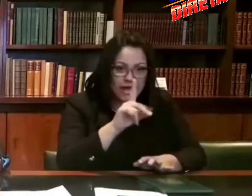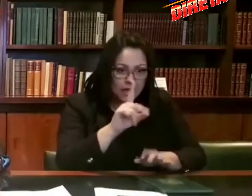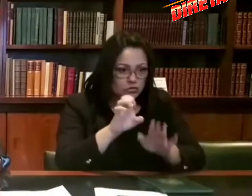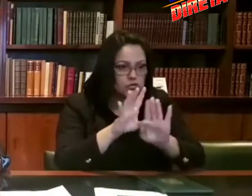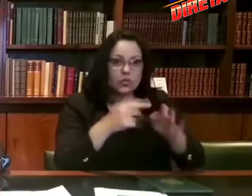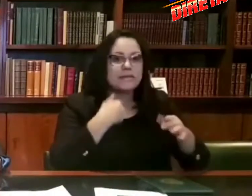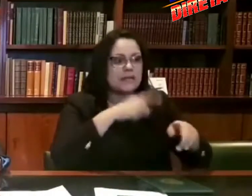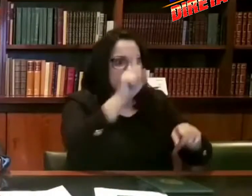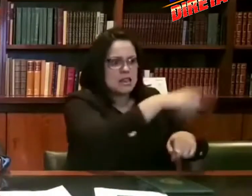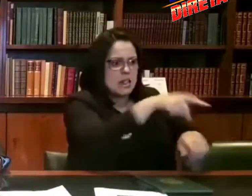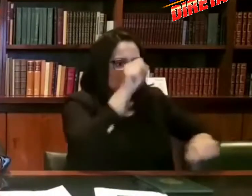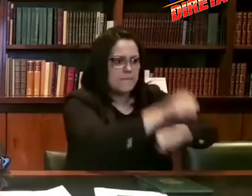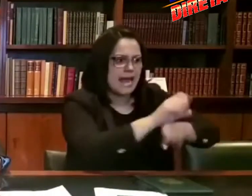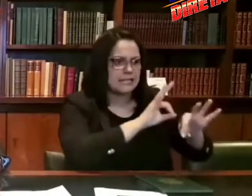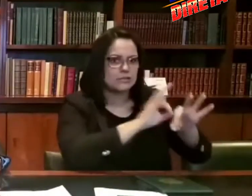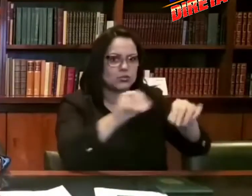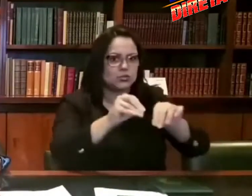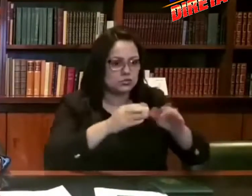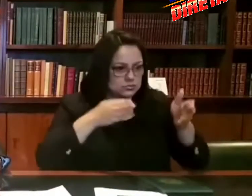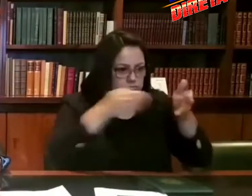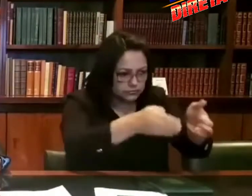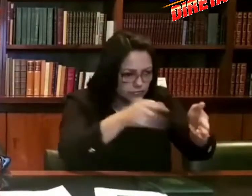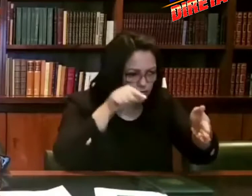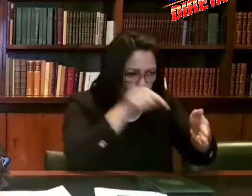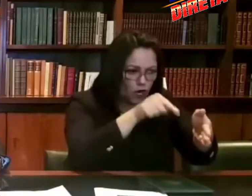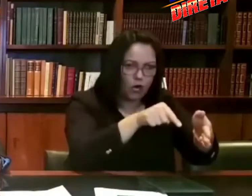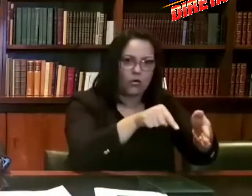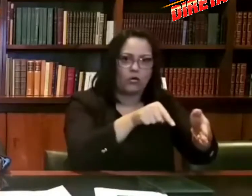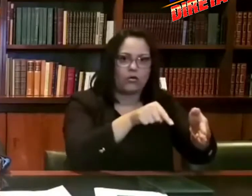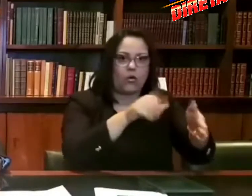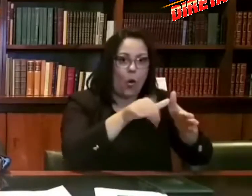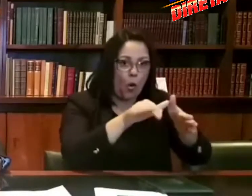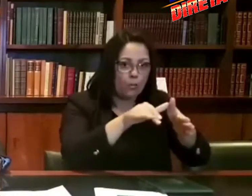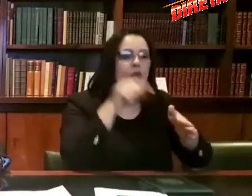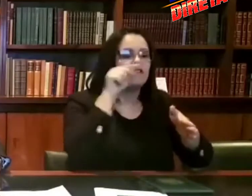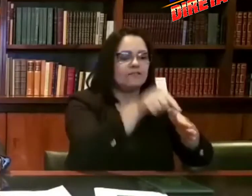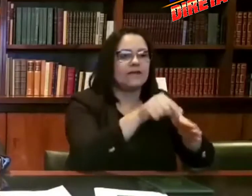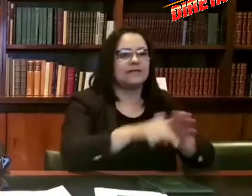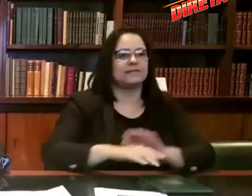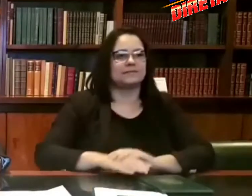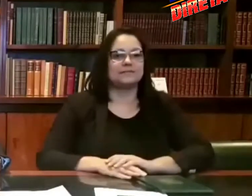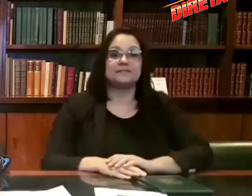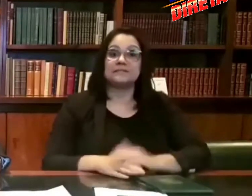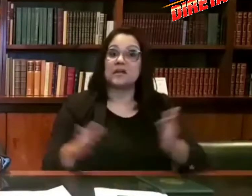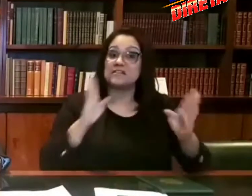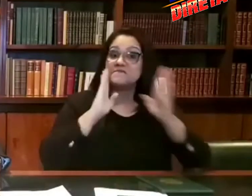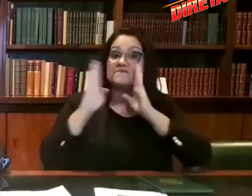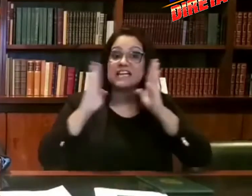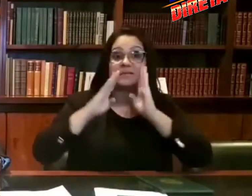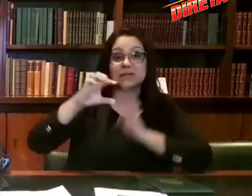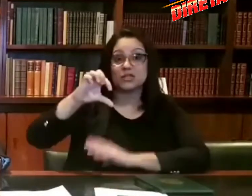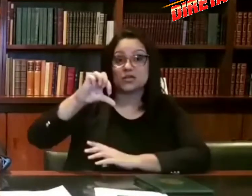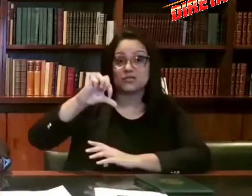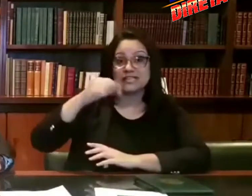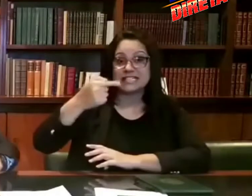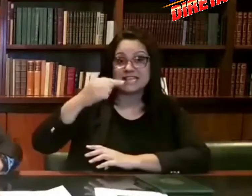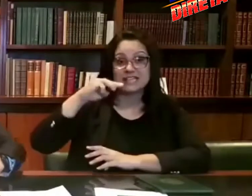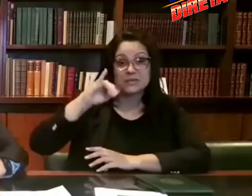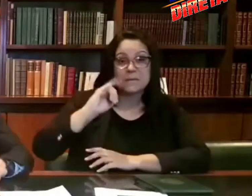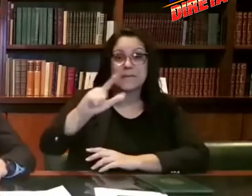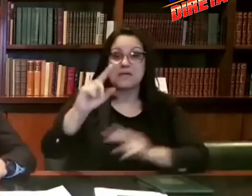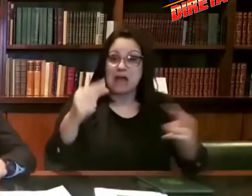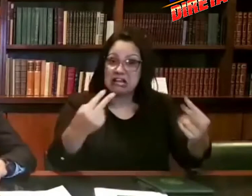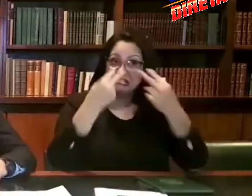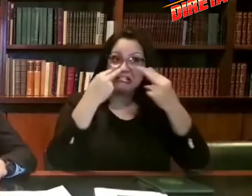dizer, isso aqui é uma coisa normal em países desenvolvidos. Estamos no Facebook 97 mil, YouTube 24 mil e a Rádio Jovem